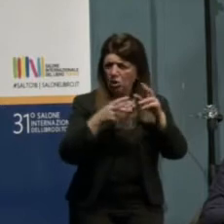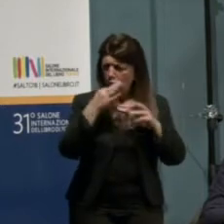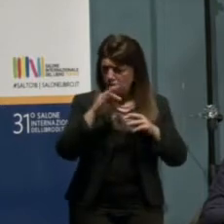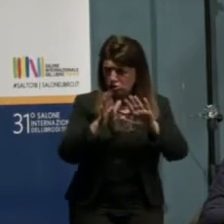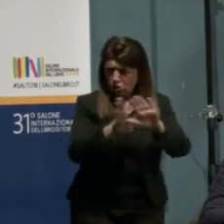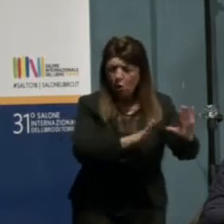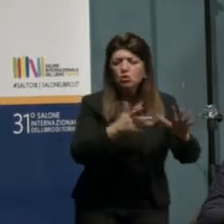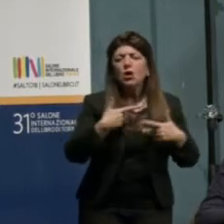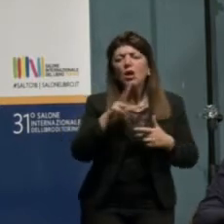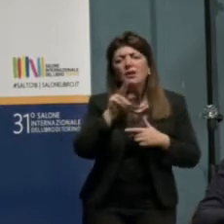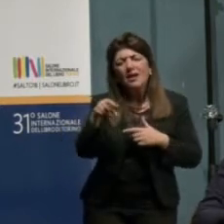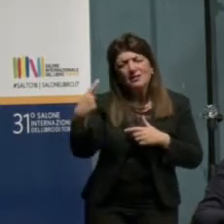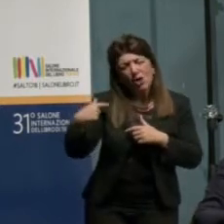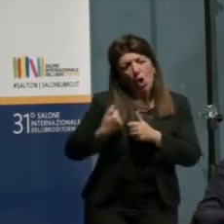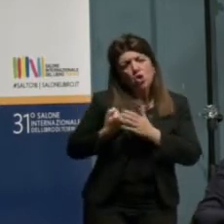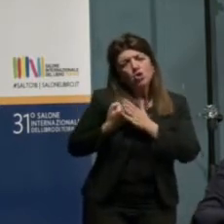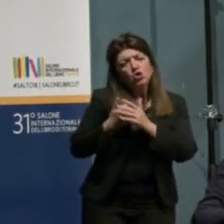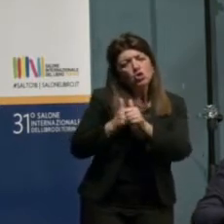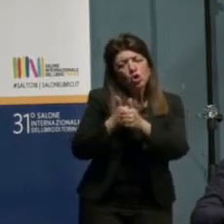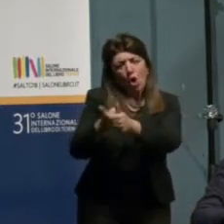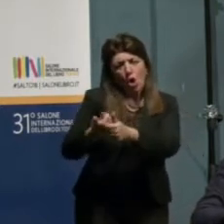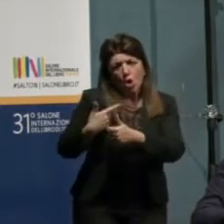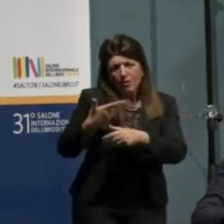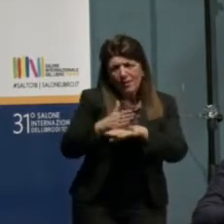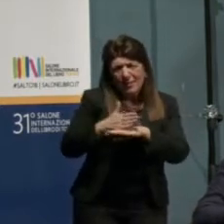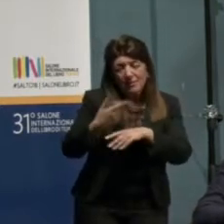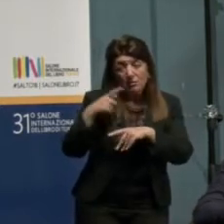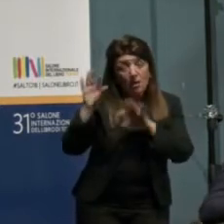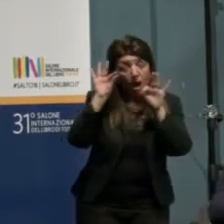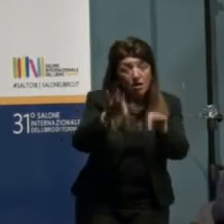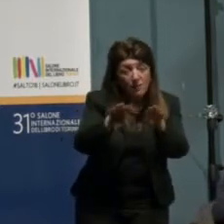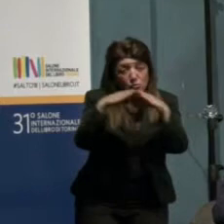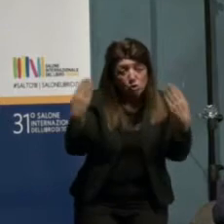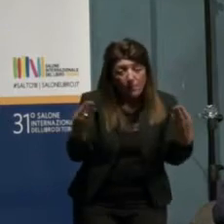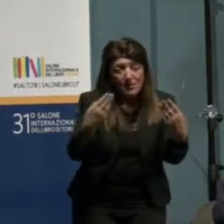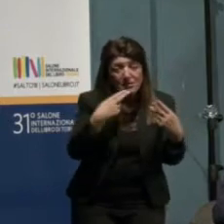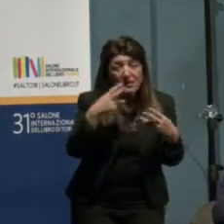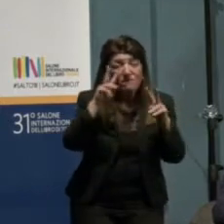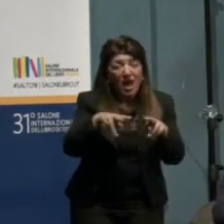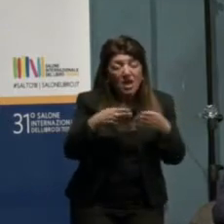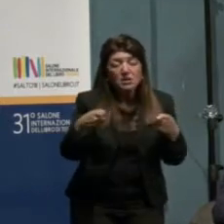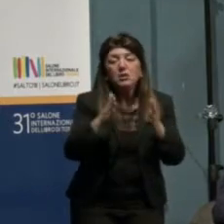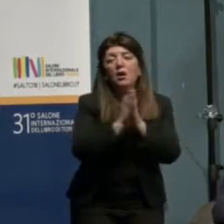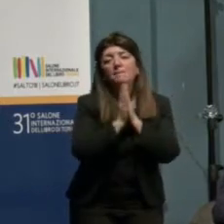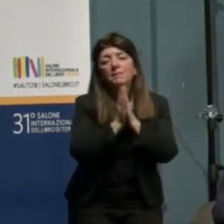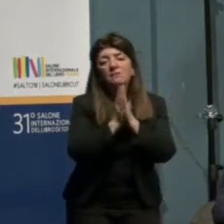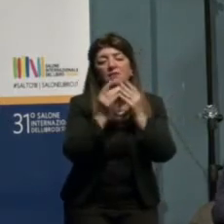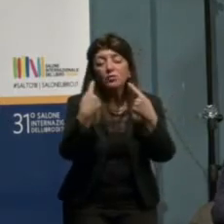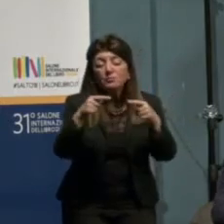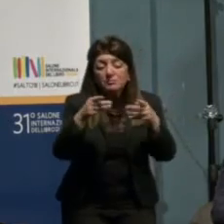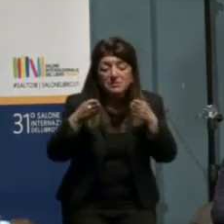se noi riusciremo arrivare la verità per giulio apriamo una strada per tante altre